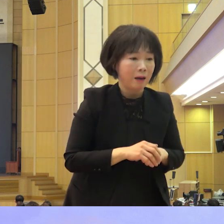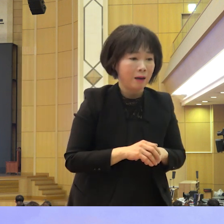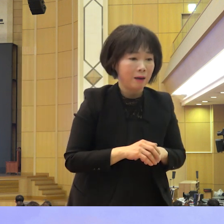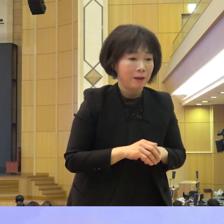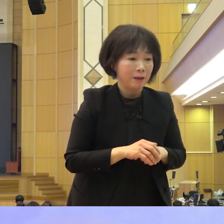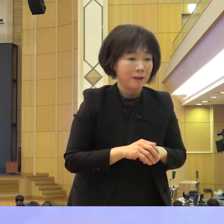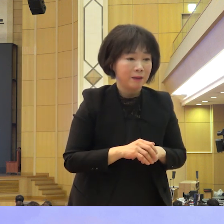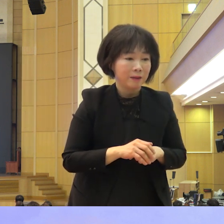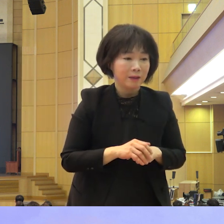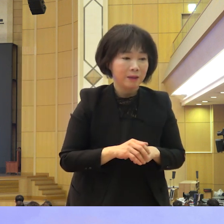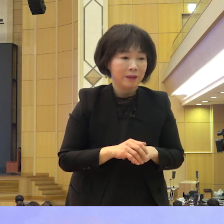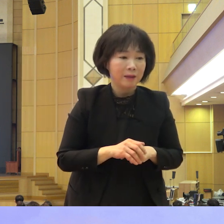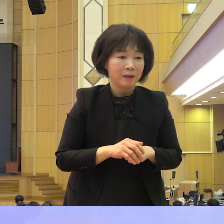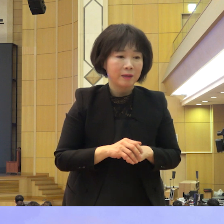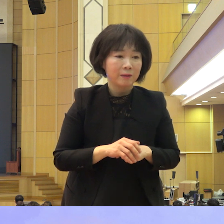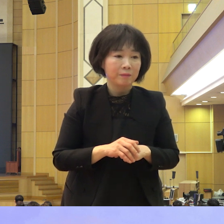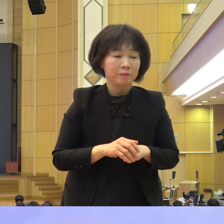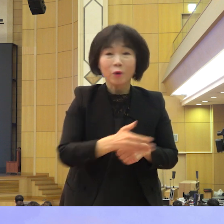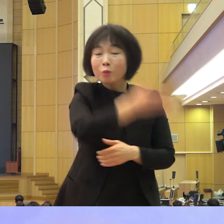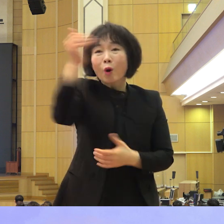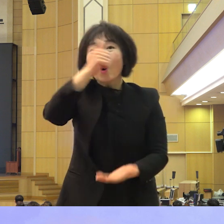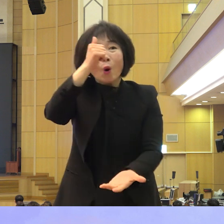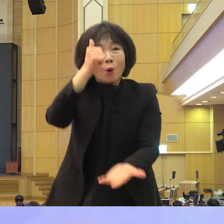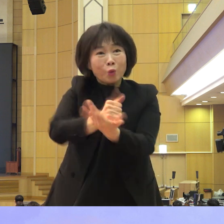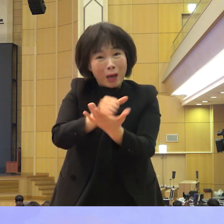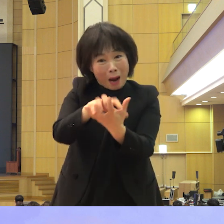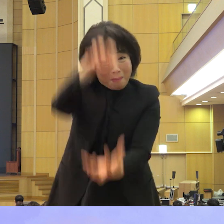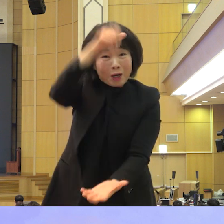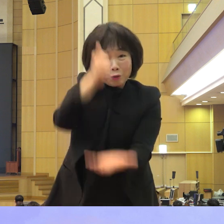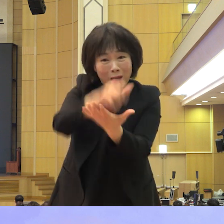어떤 자든지 죄가 많든 죄가 적든